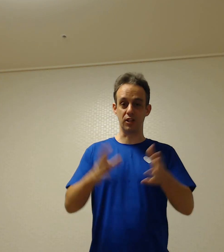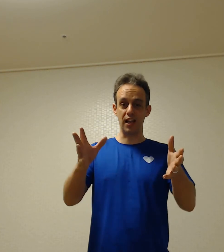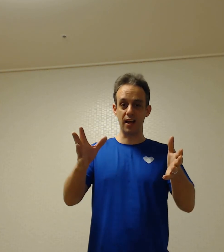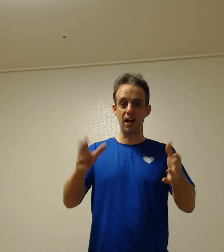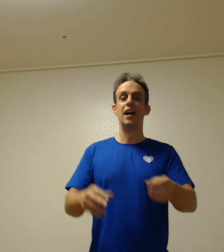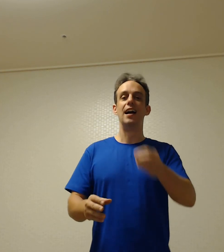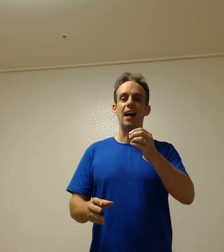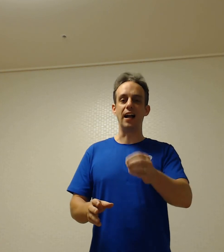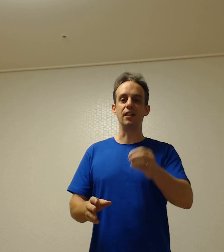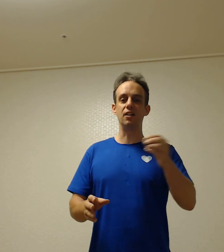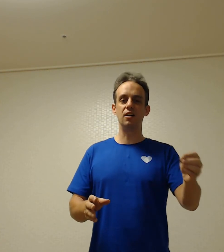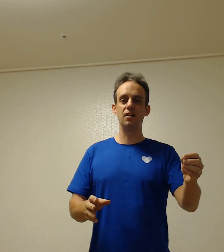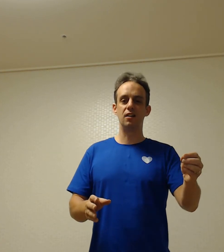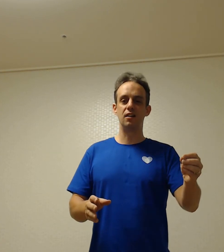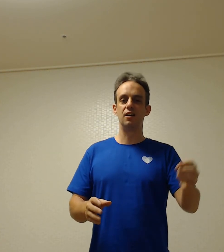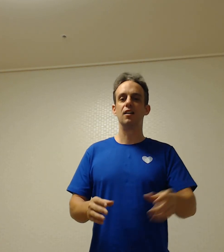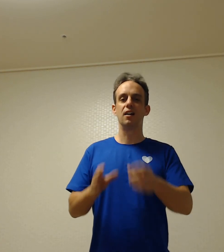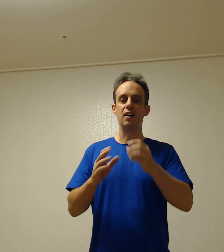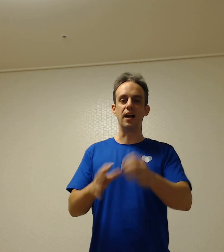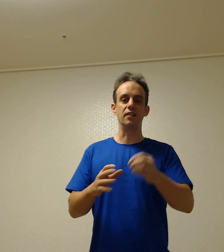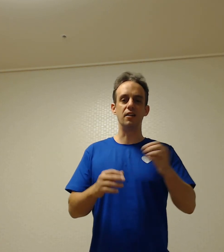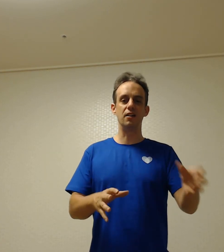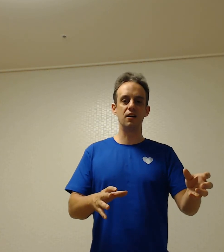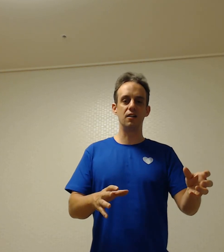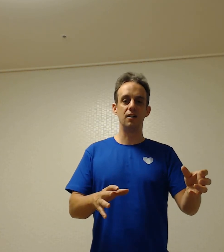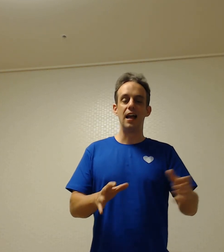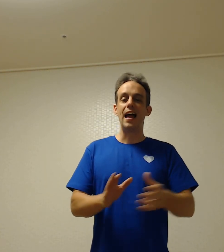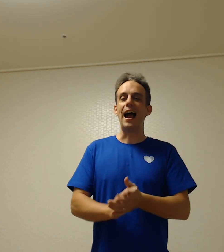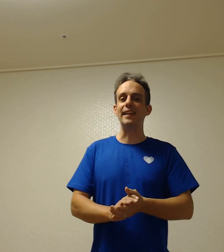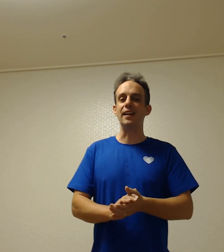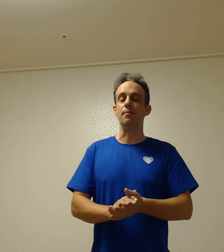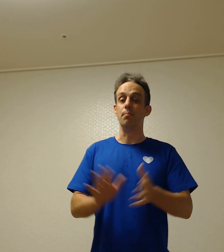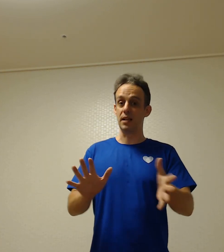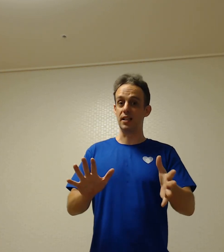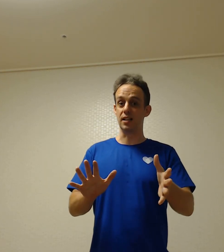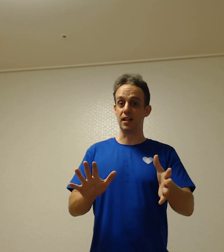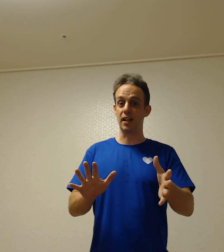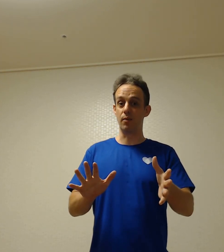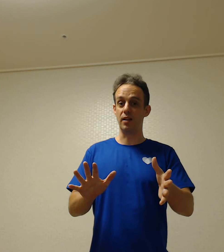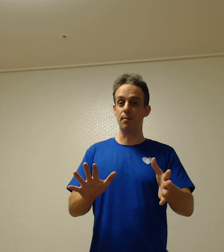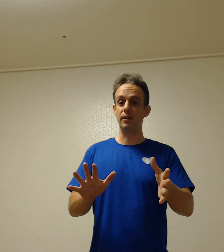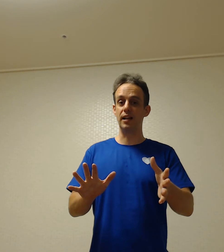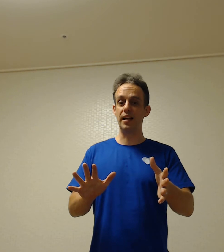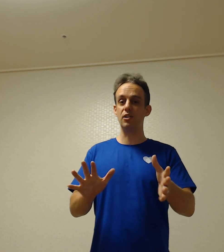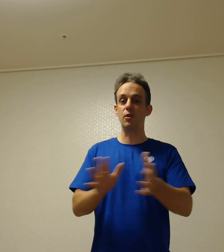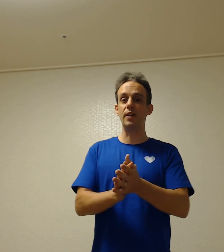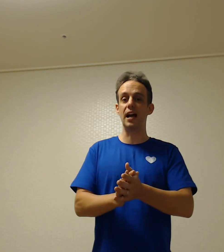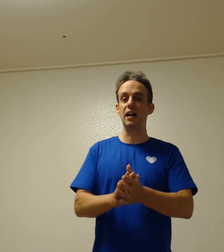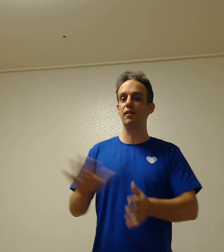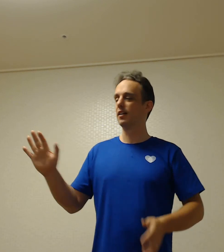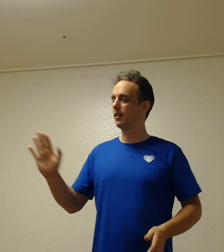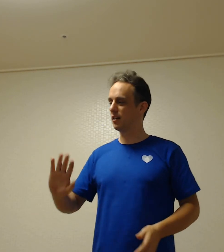Together, 안녕. 안녕. And then mix it together with the body language and we have